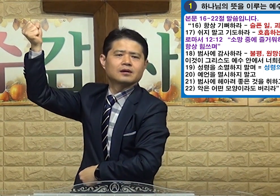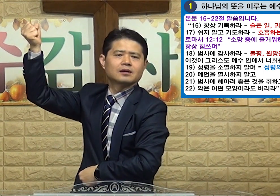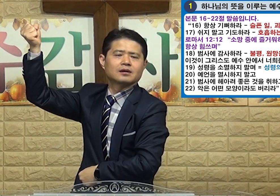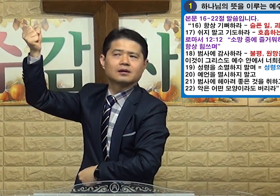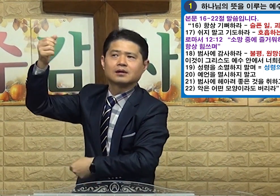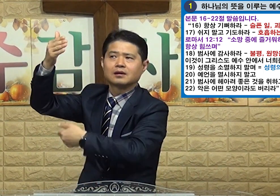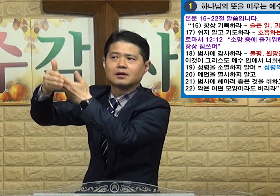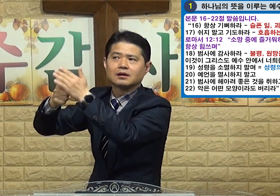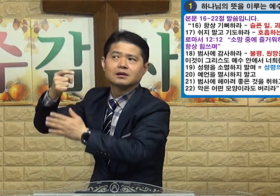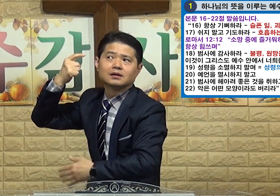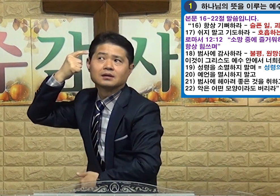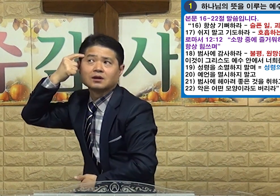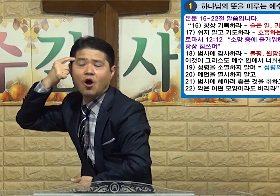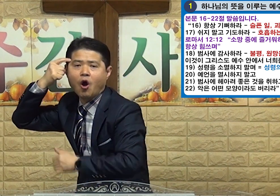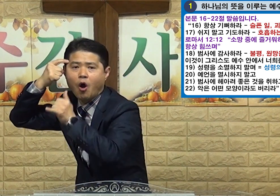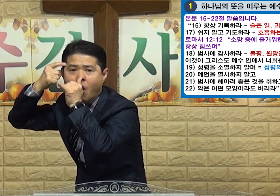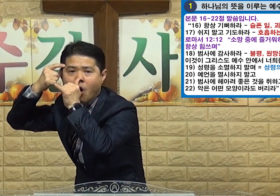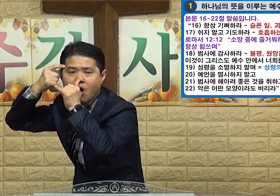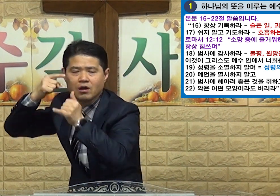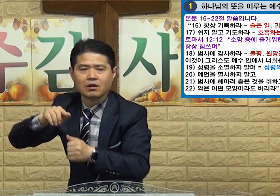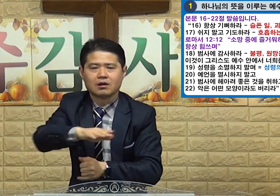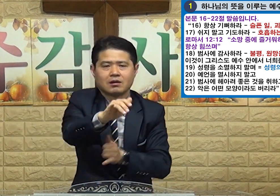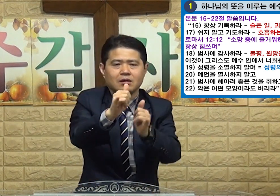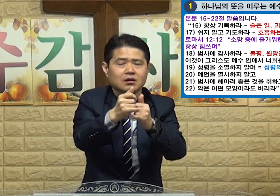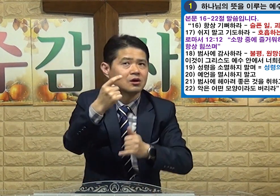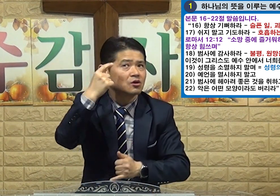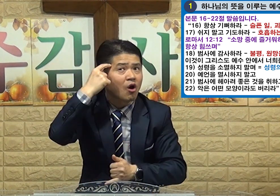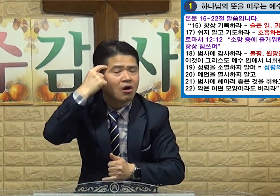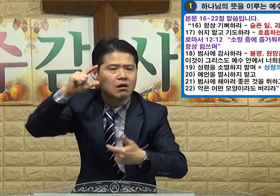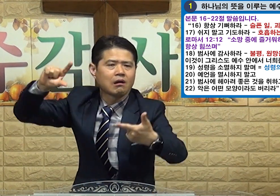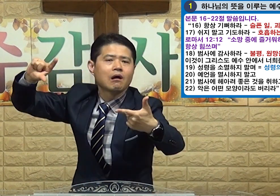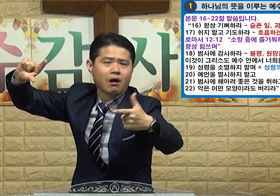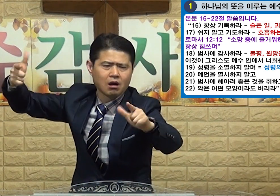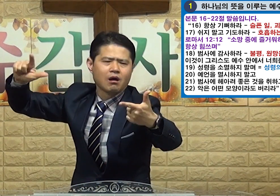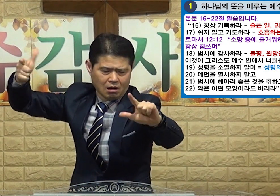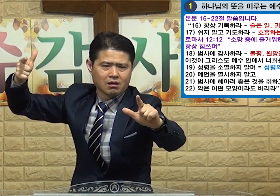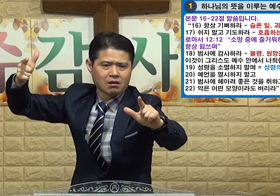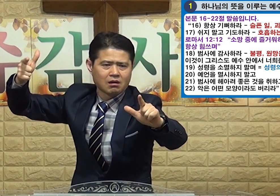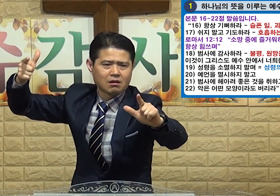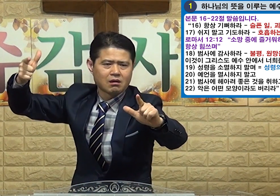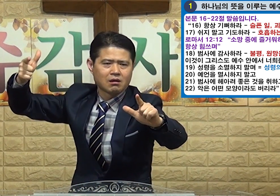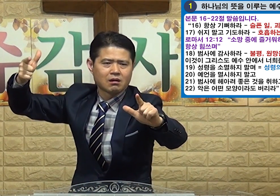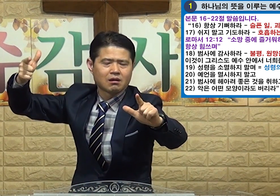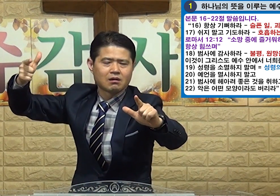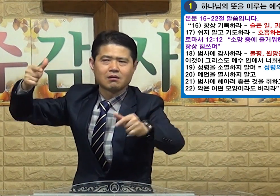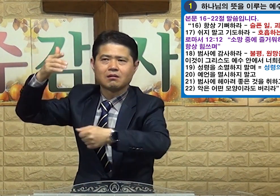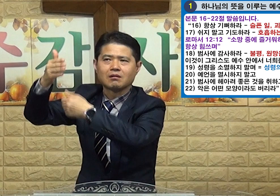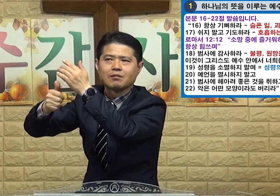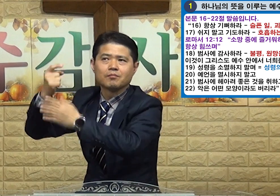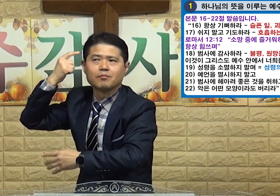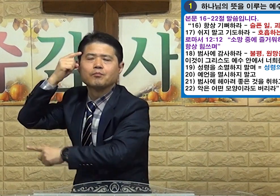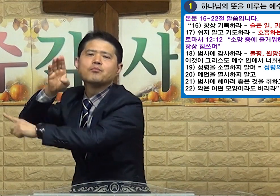아버지의 뜻이 우선입니다. 우리의 생각과 아버지의 생각은 당연히